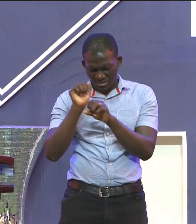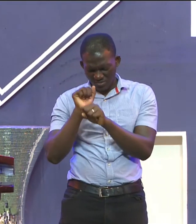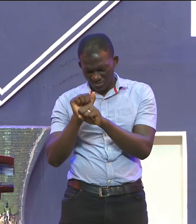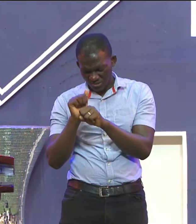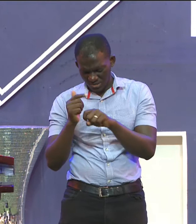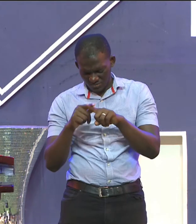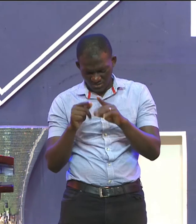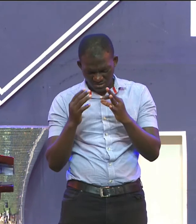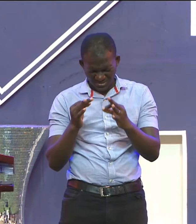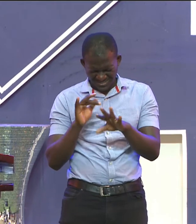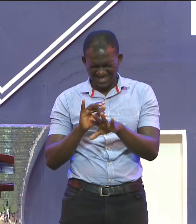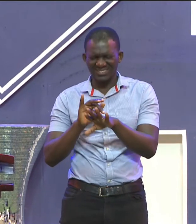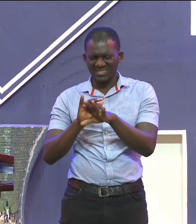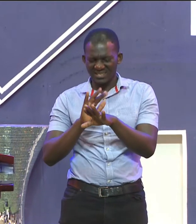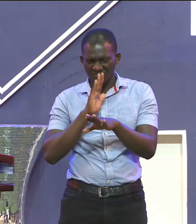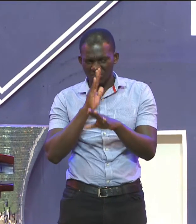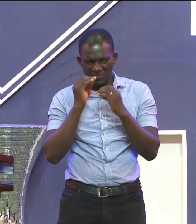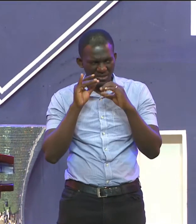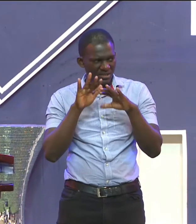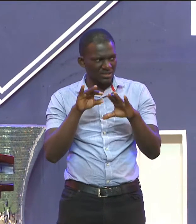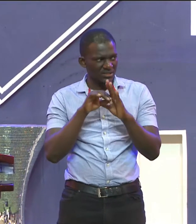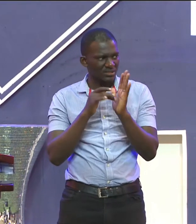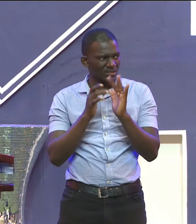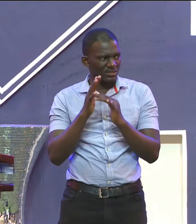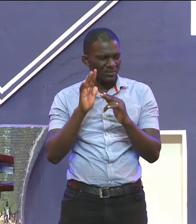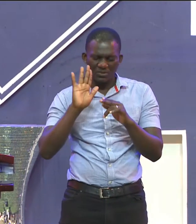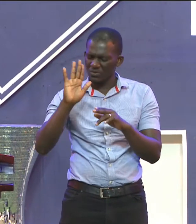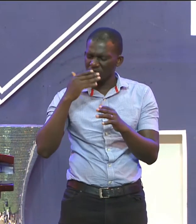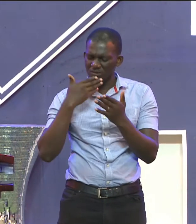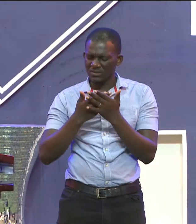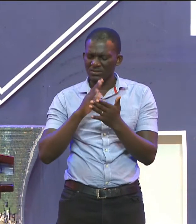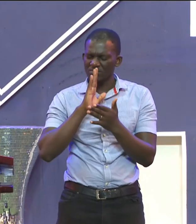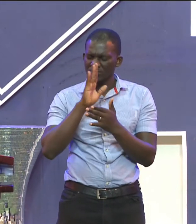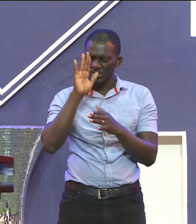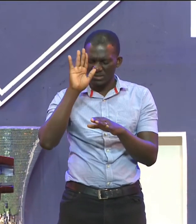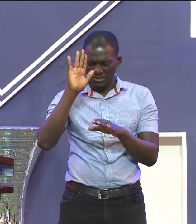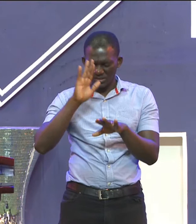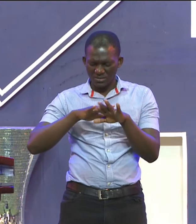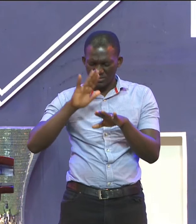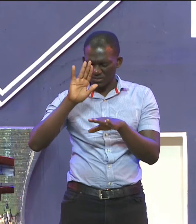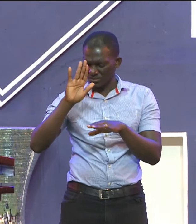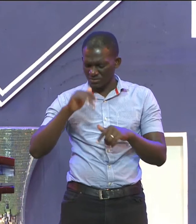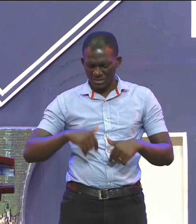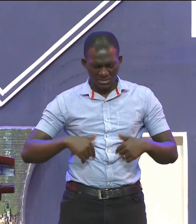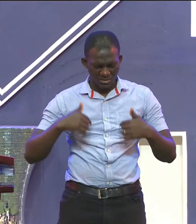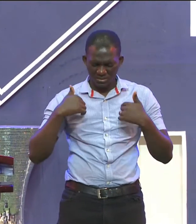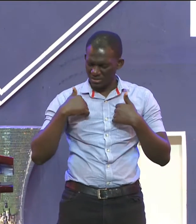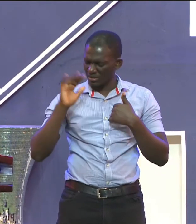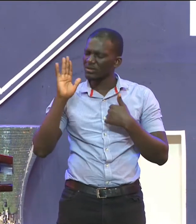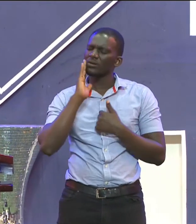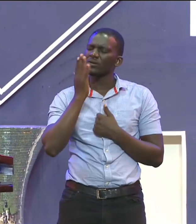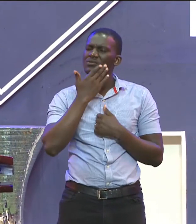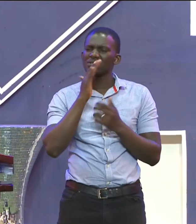buli kye banaakwatangako kiraba omukisa obulungi omukama bubeere ku bulamu bwabwe obukumi bubeere ku bulamu bwabwe ekisa